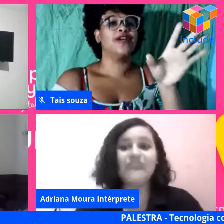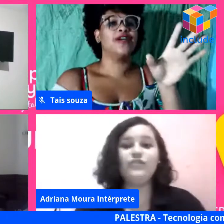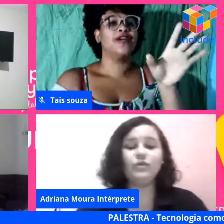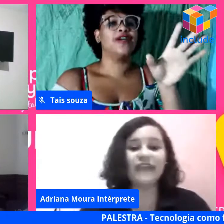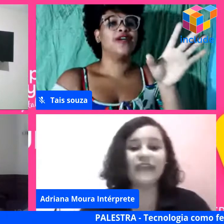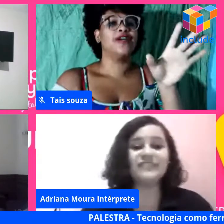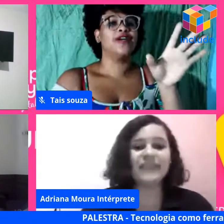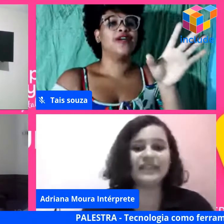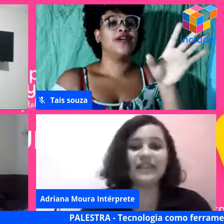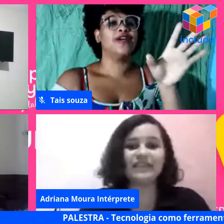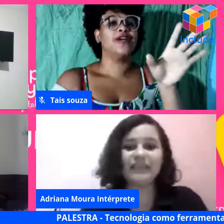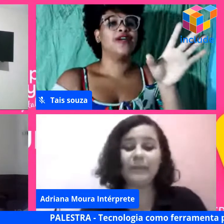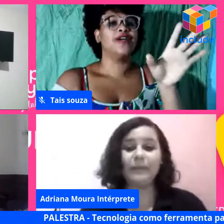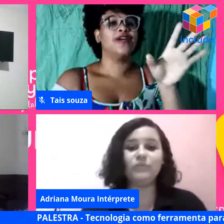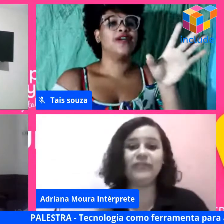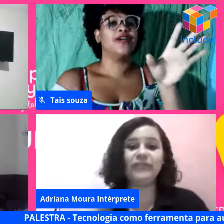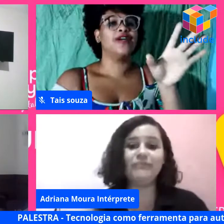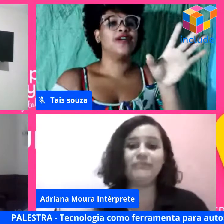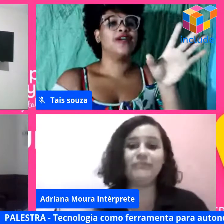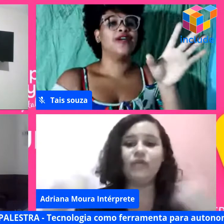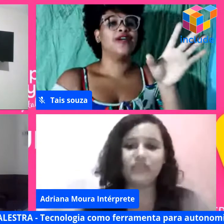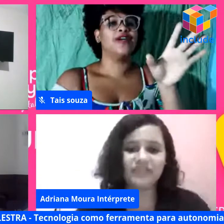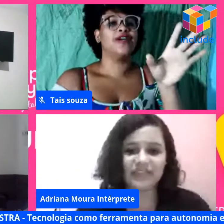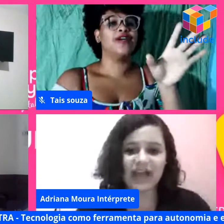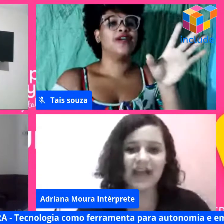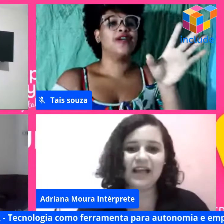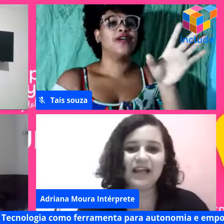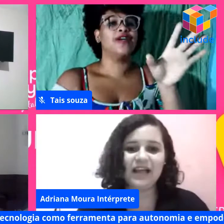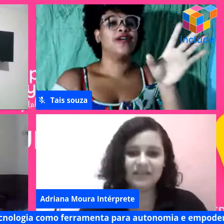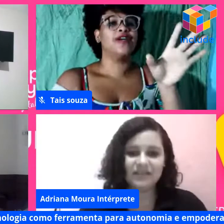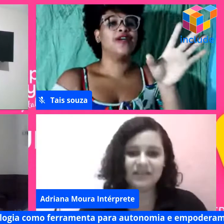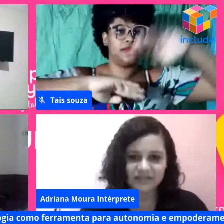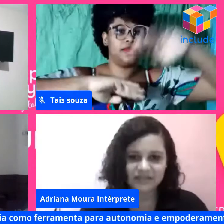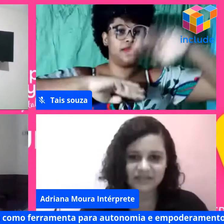E as dificuldades que ele teve até para poder providenciar.